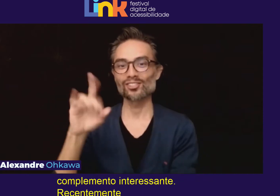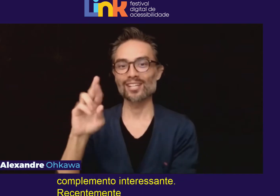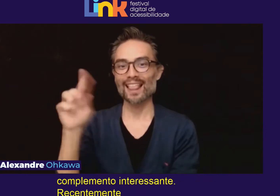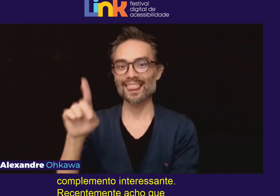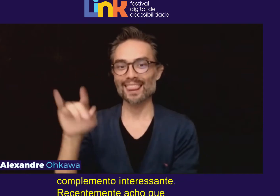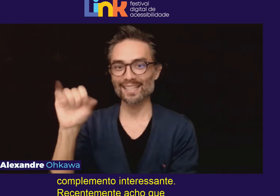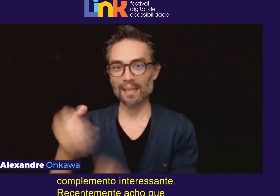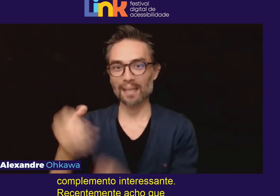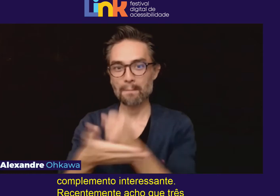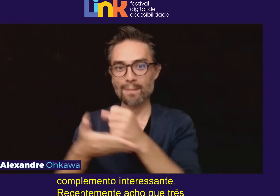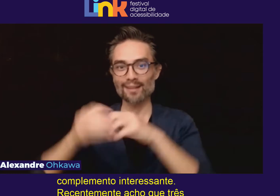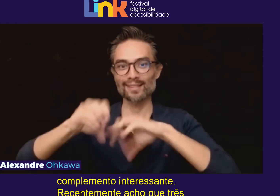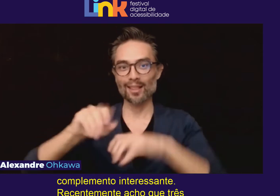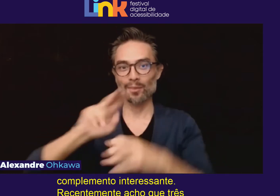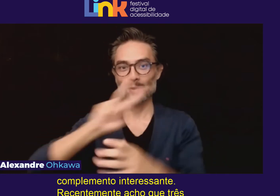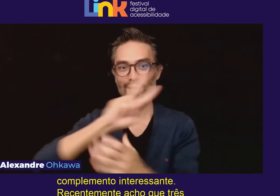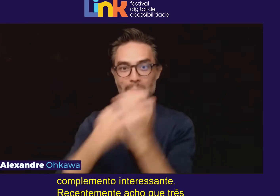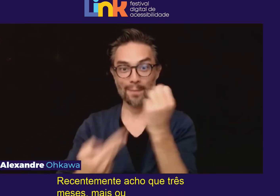tem na LBI, que é a Lei de Inclusão,